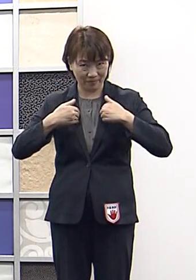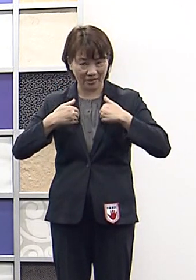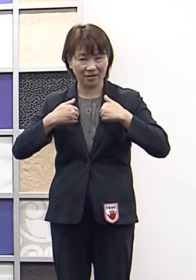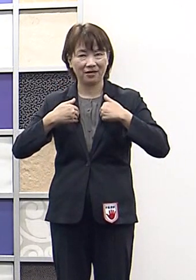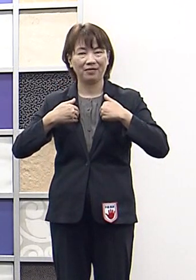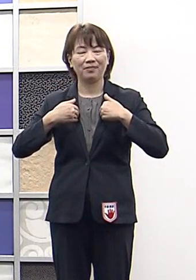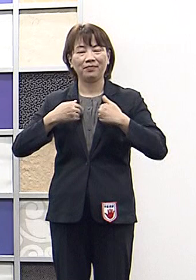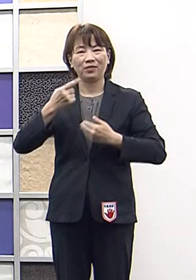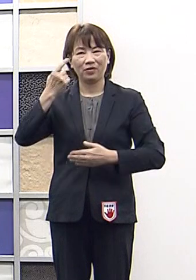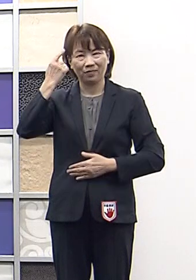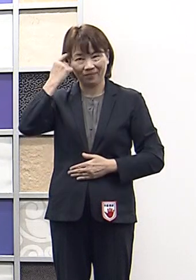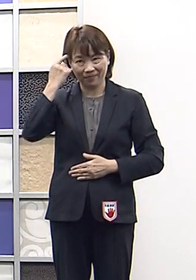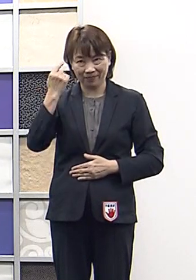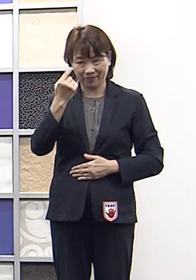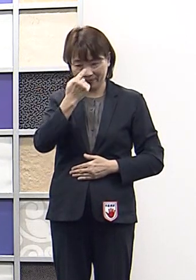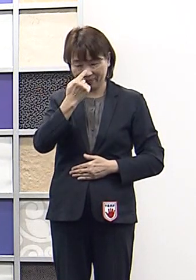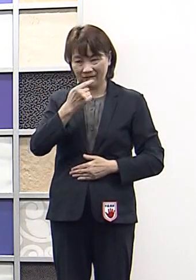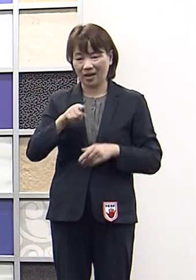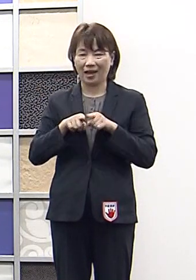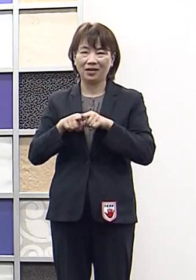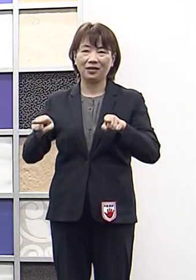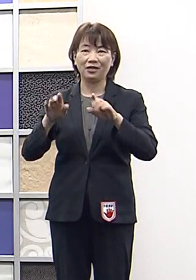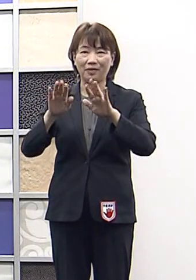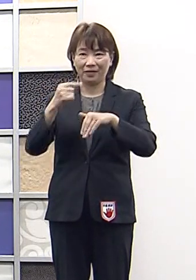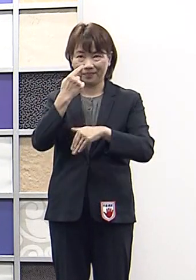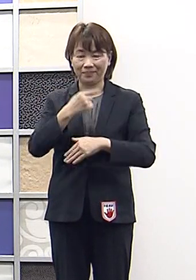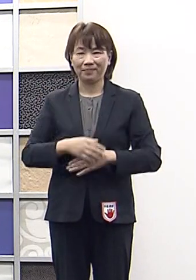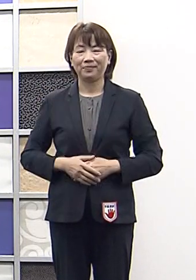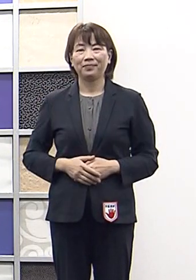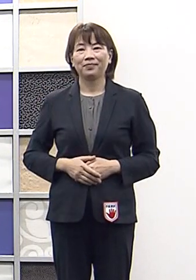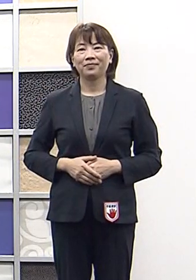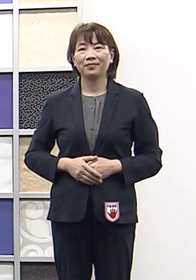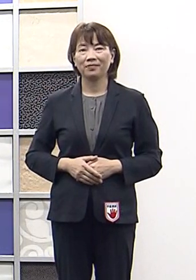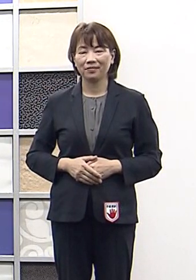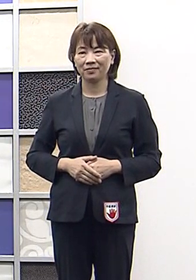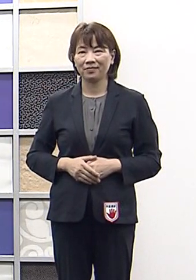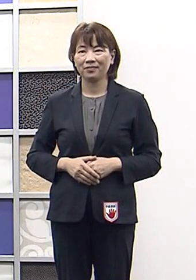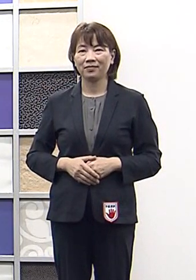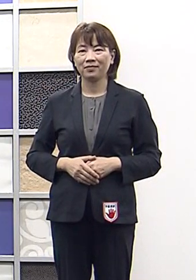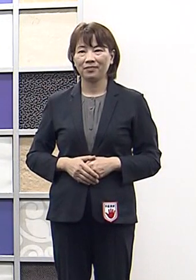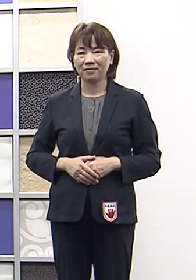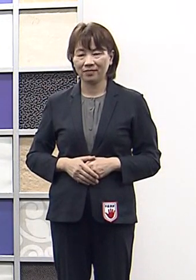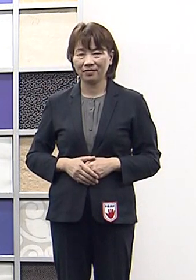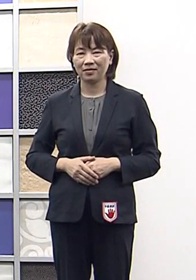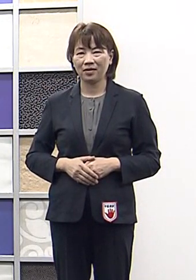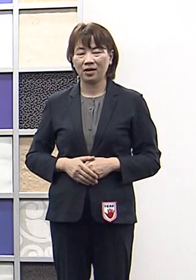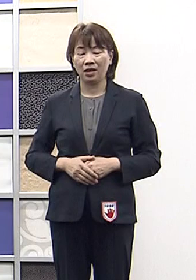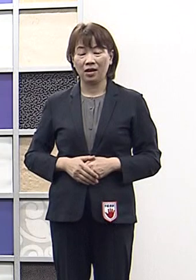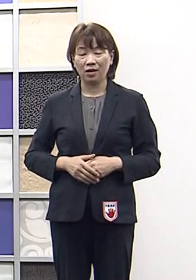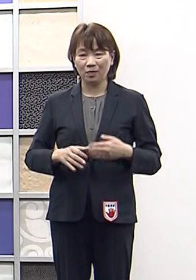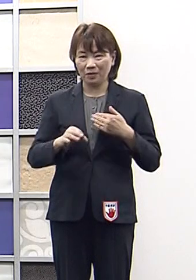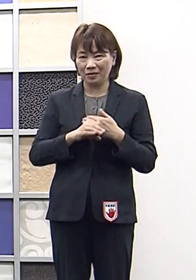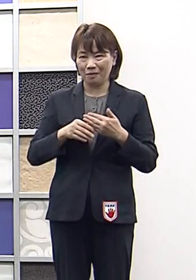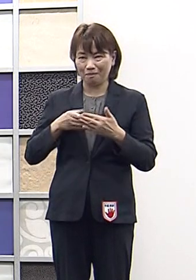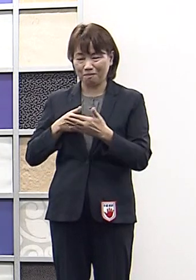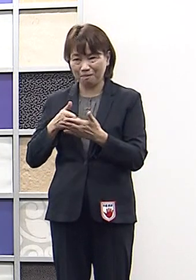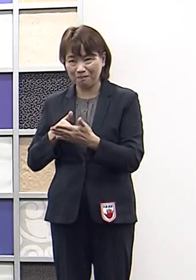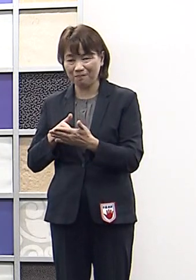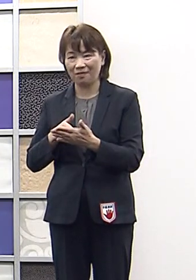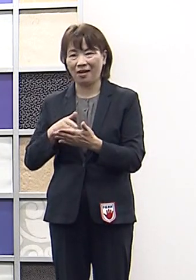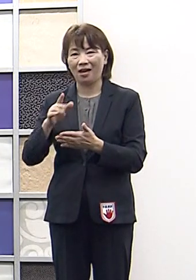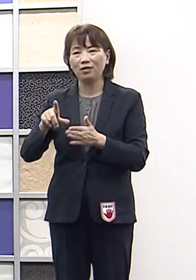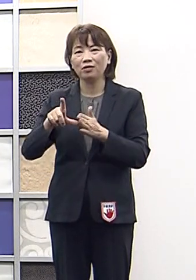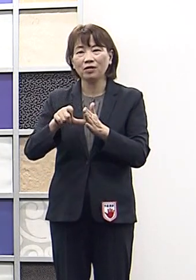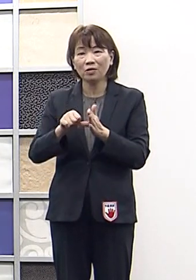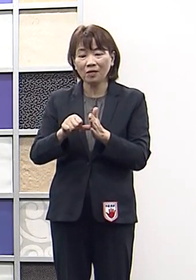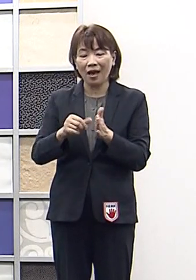向き合うべきだと、まあ、こういう指示を出しました。まあ、どうしてもその上でですね、支障があるような場合は、その